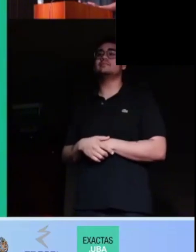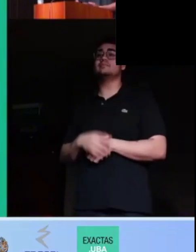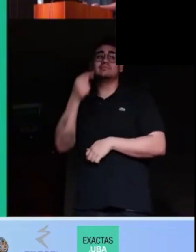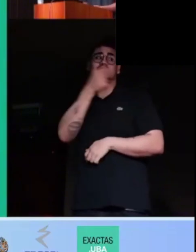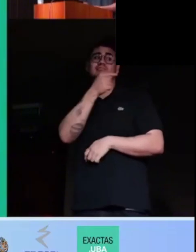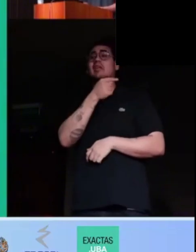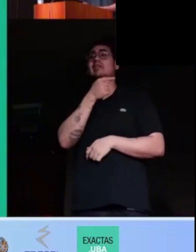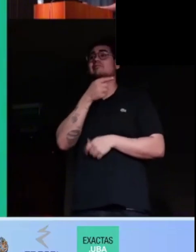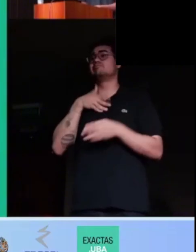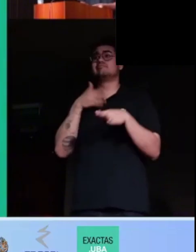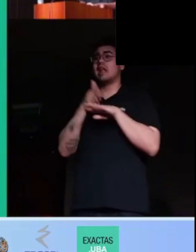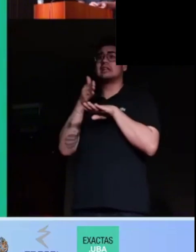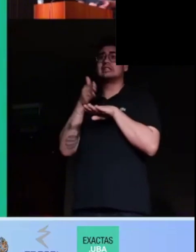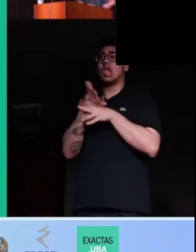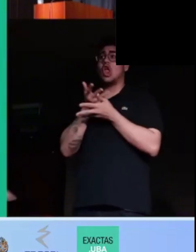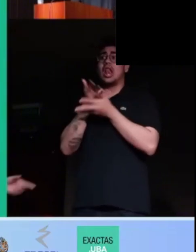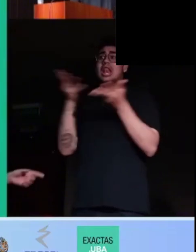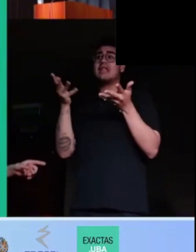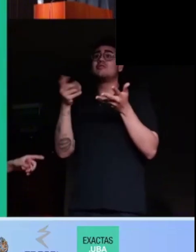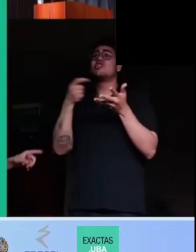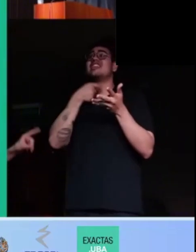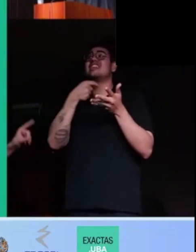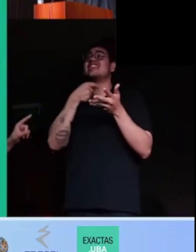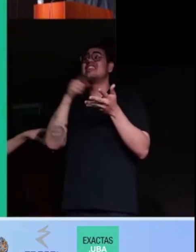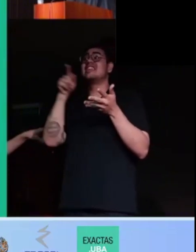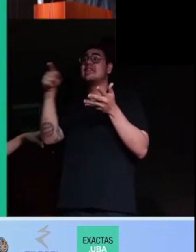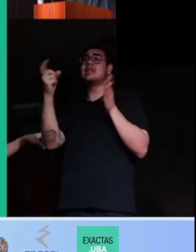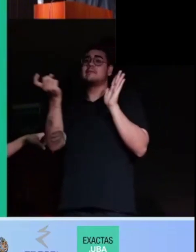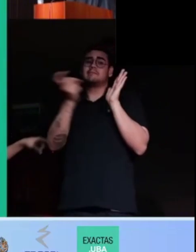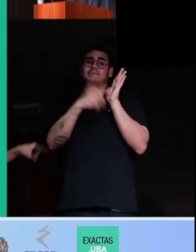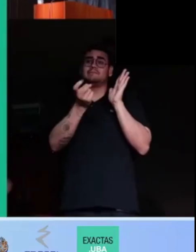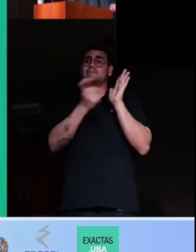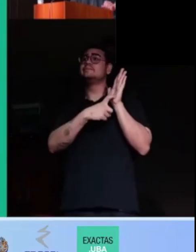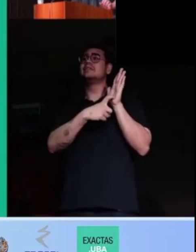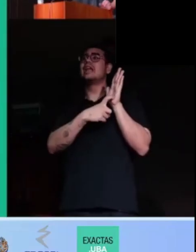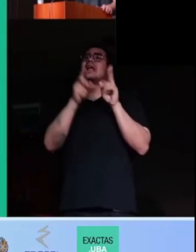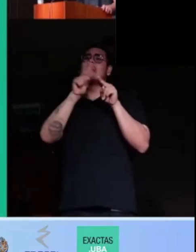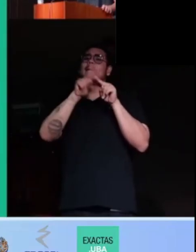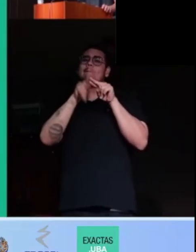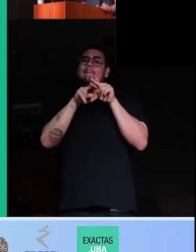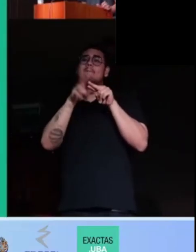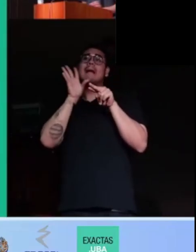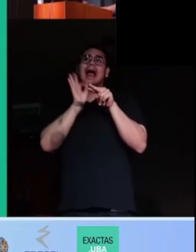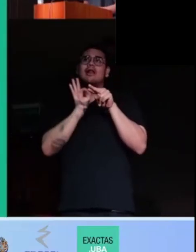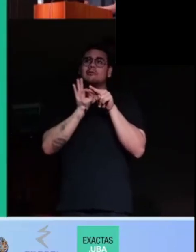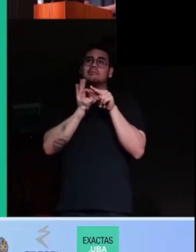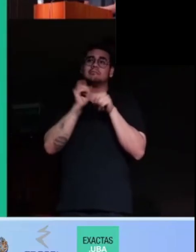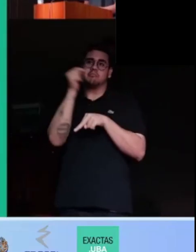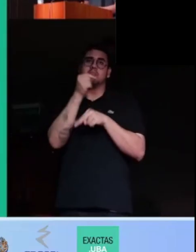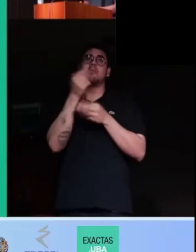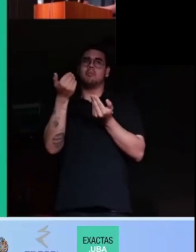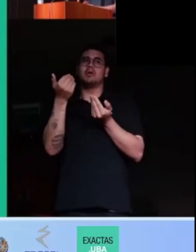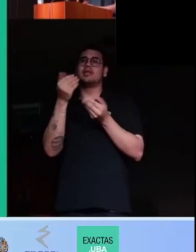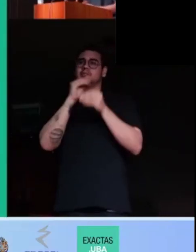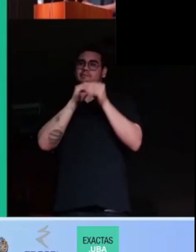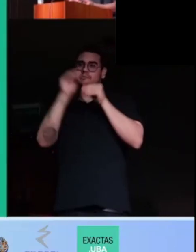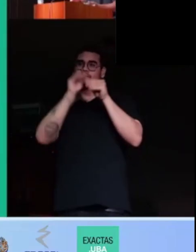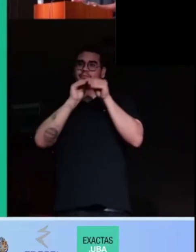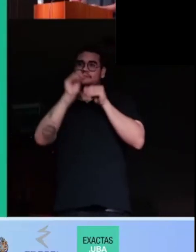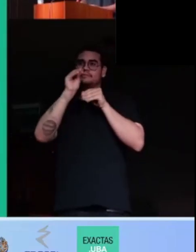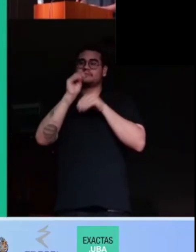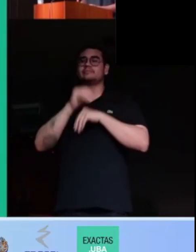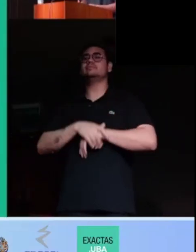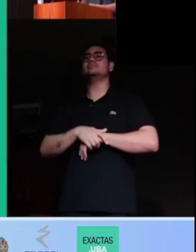acceso libre en el repositorio de GitHub, que está descrito ahí. Ahí uno puede